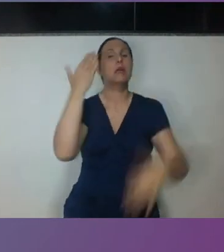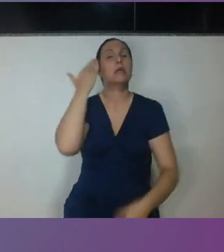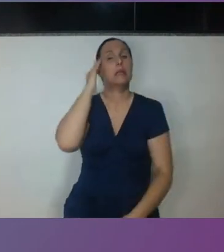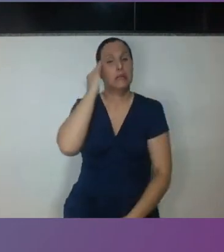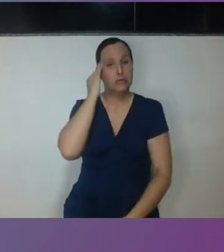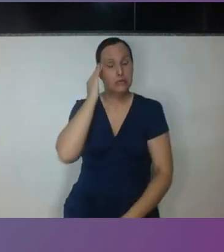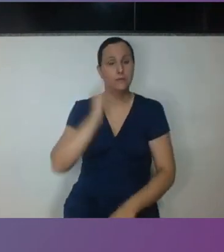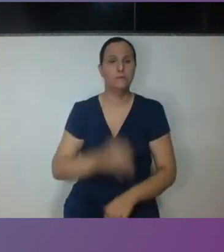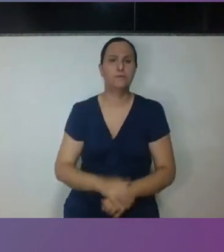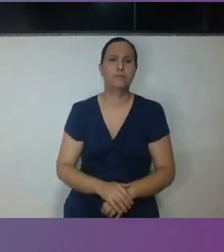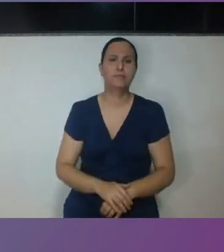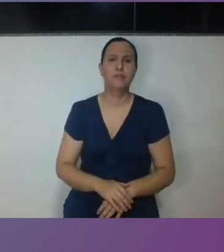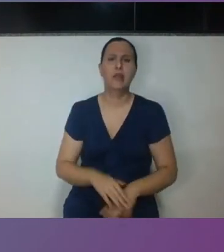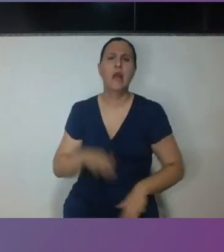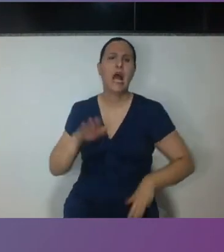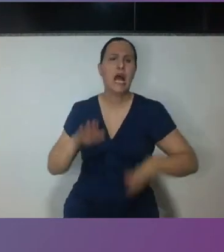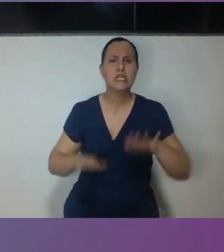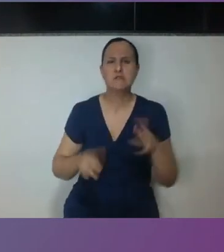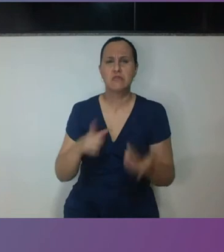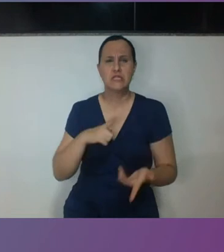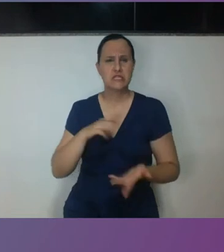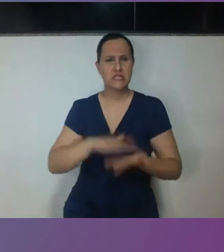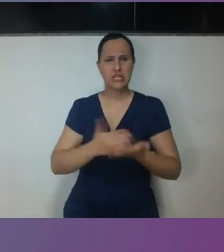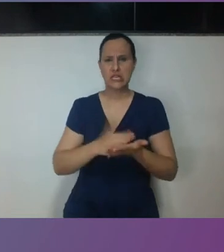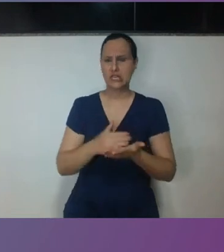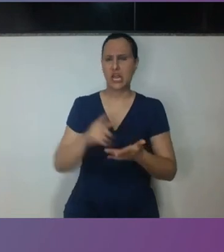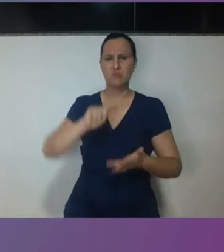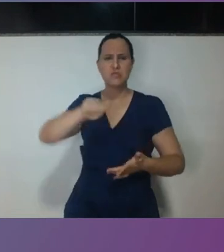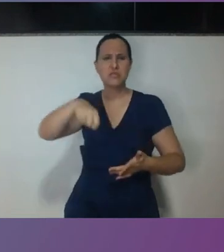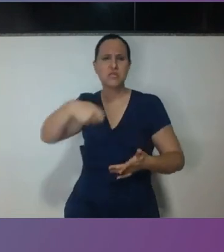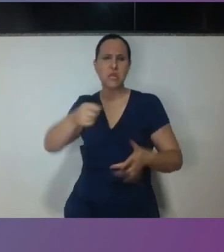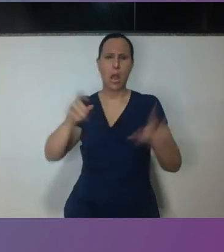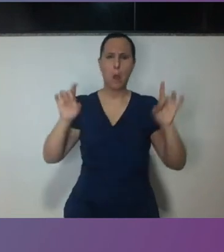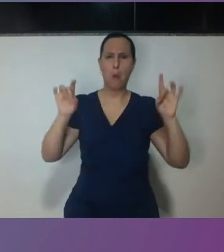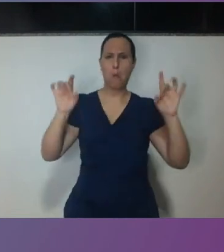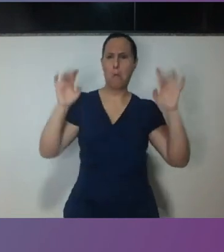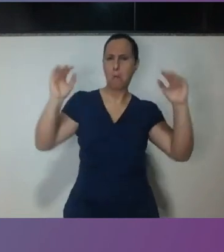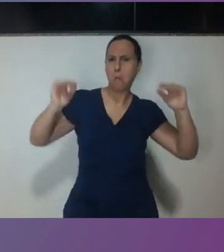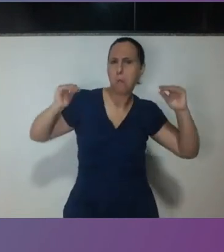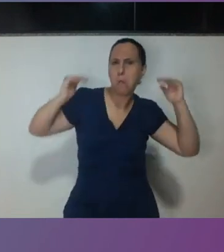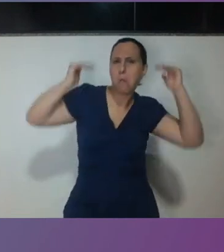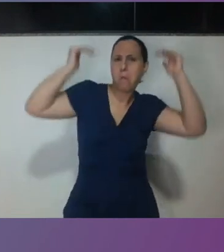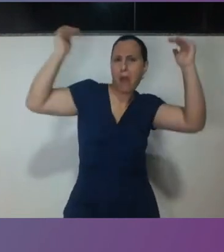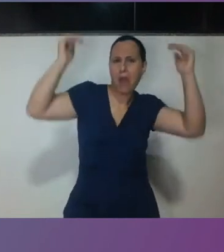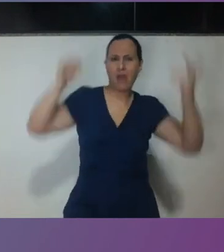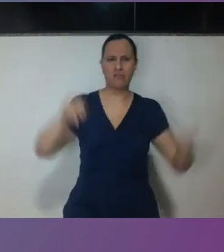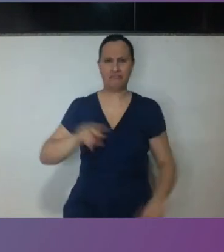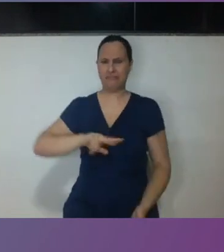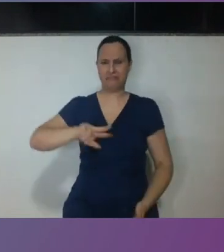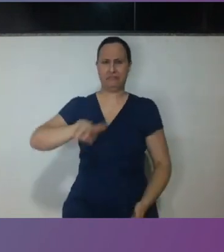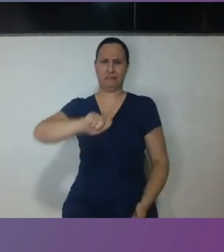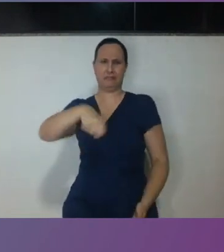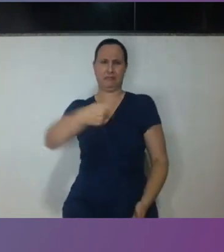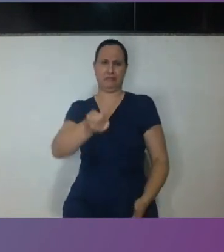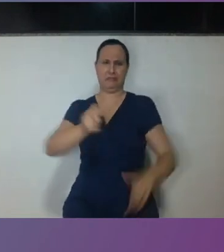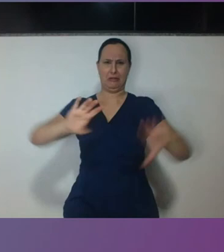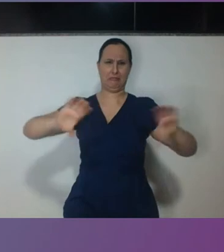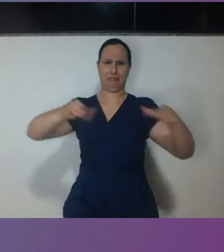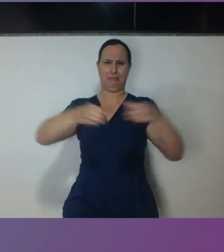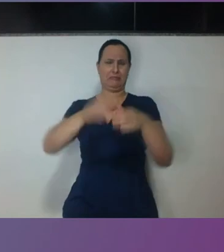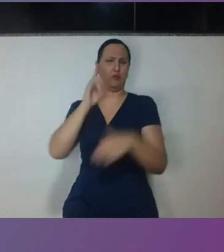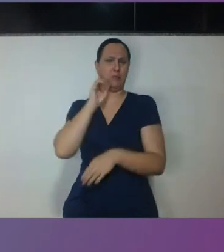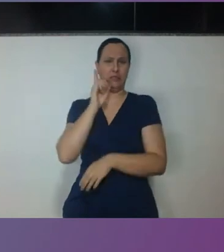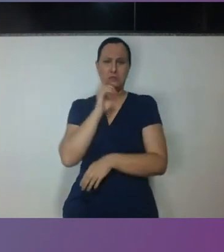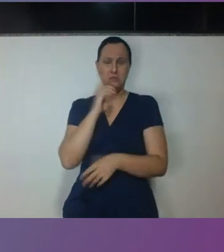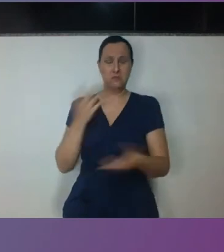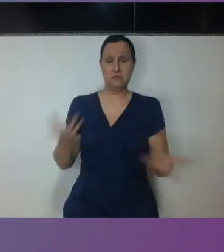intérpretes fazendo sinais muito específicos, sinais que não circulam na comunidade surda, aí fica todo mundo sem entender. Ou